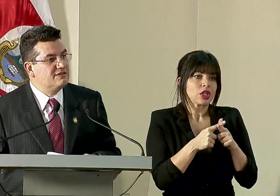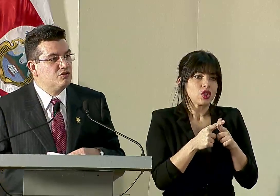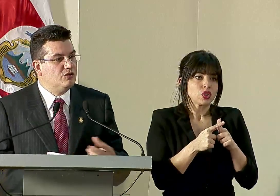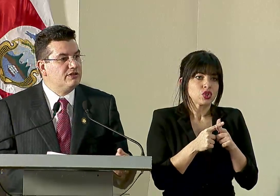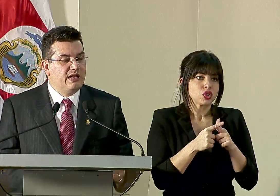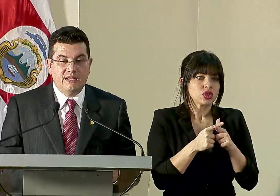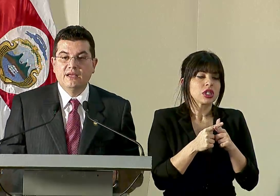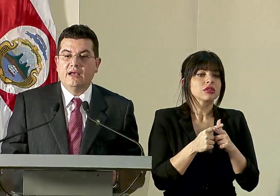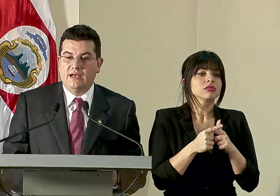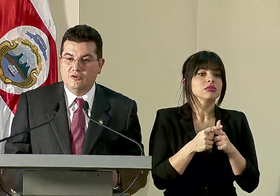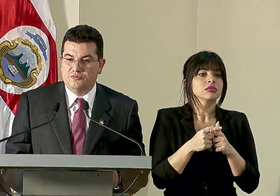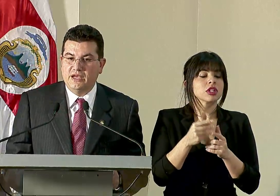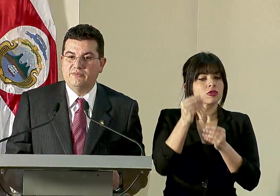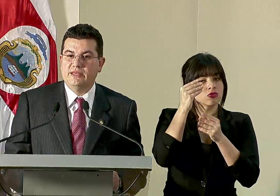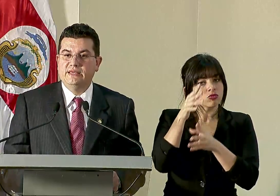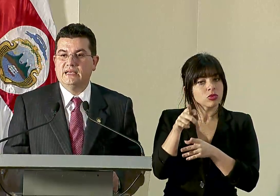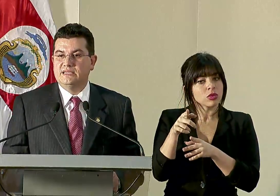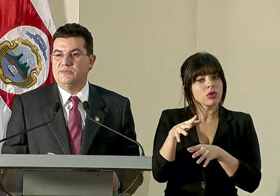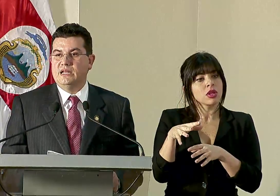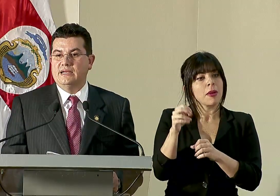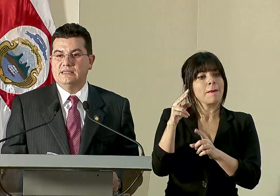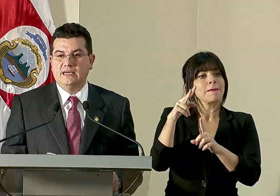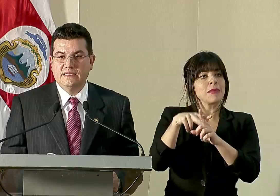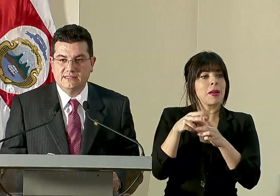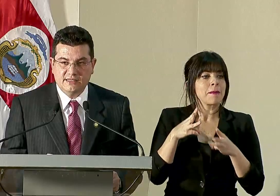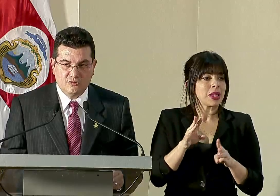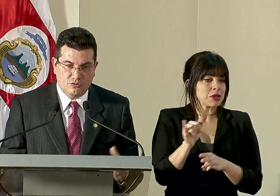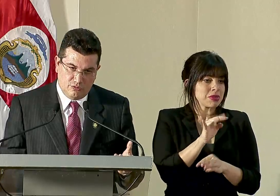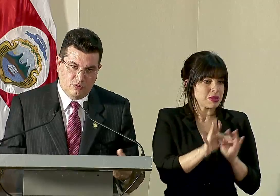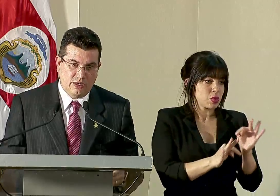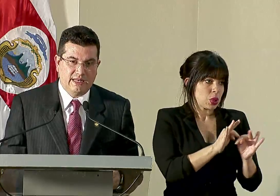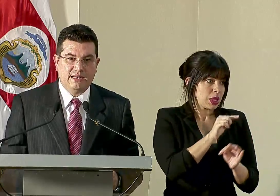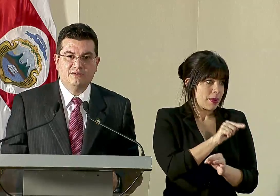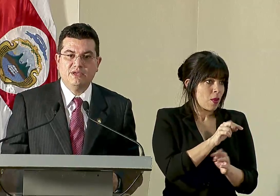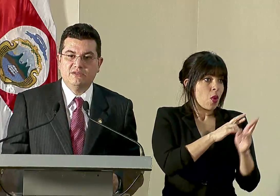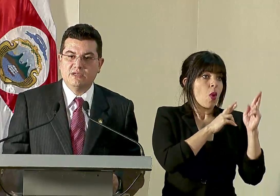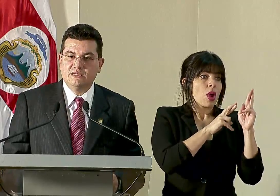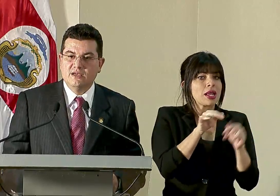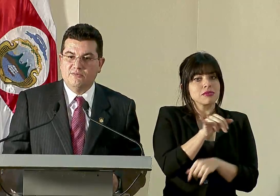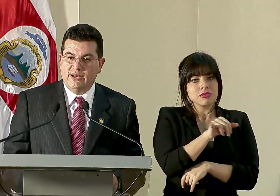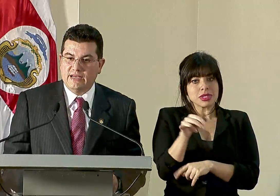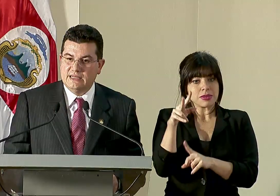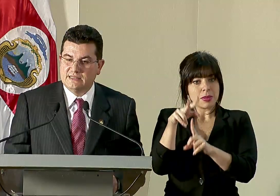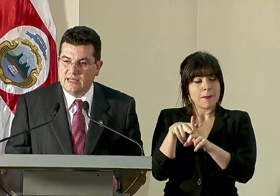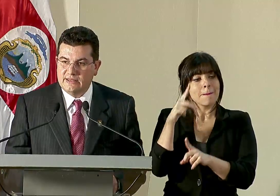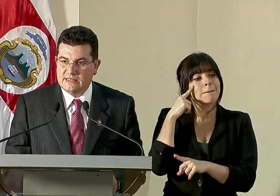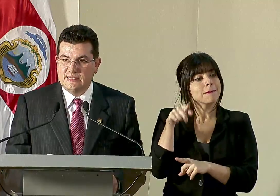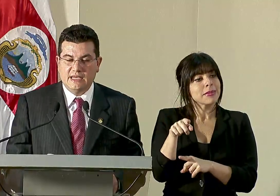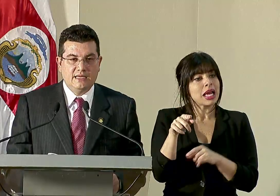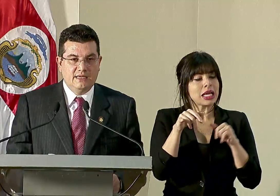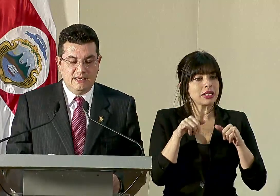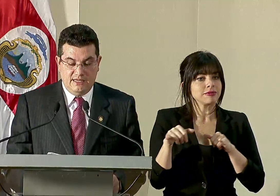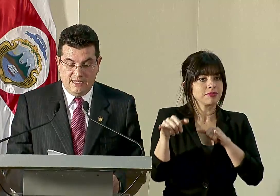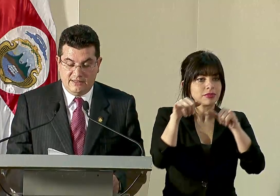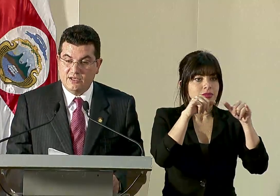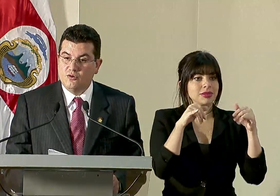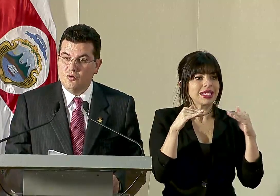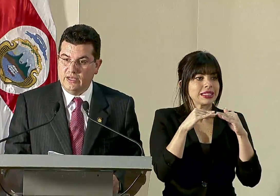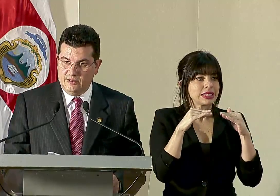exhorta a adoptar medidas similares a estas, o ojalá las mismas, para que el estándar sea